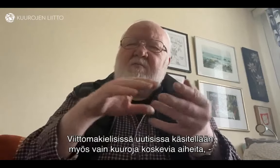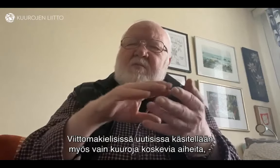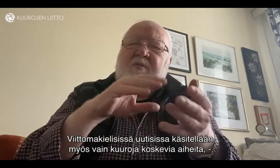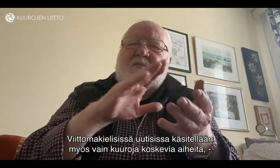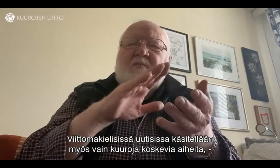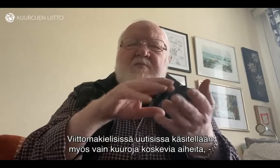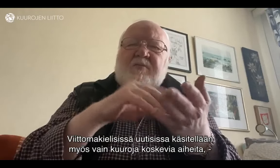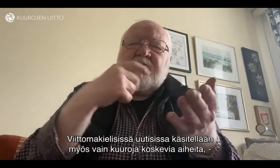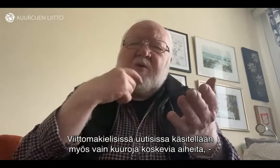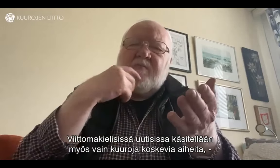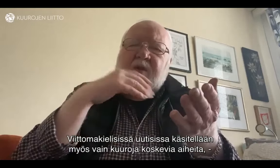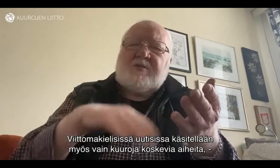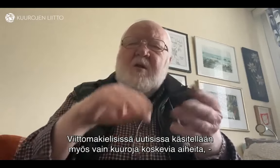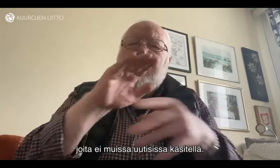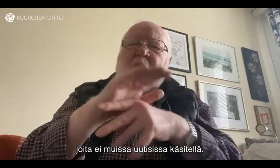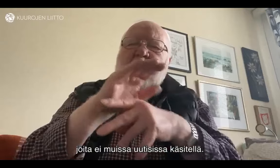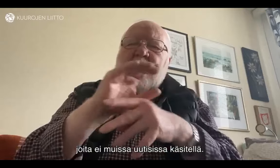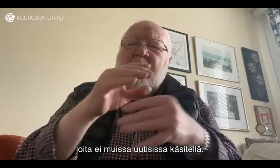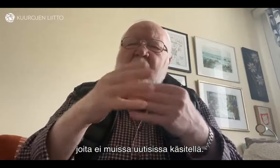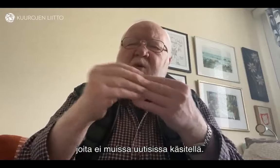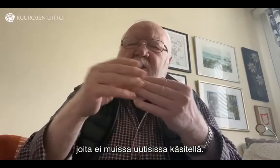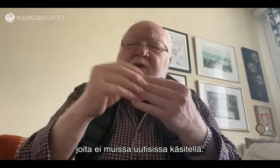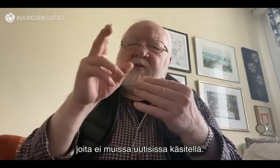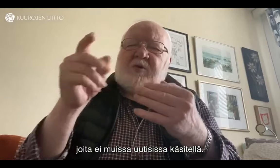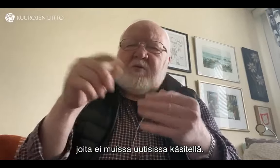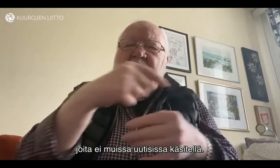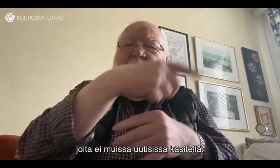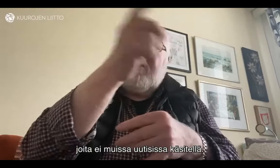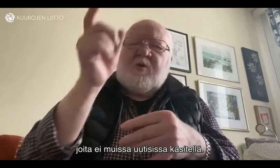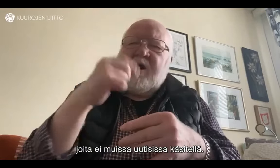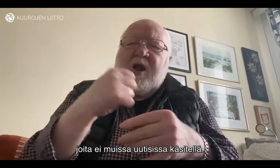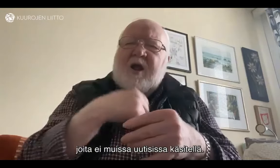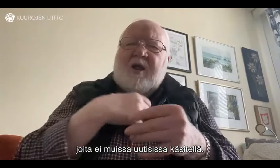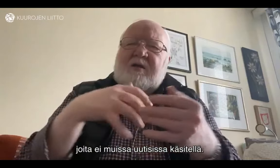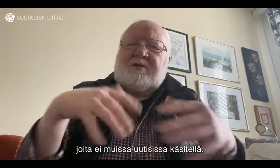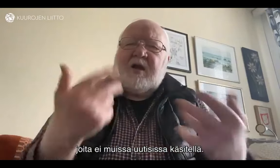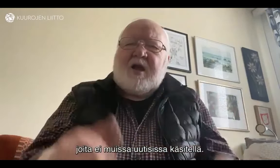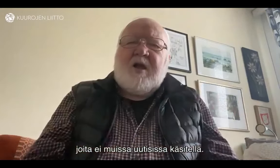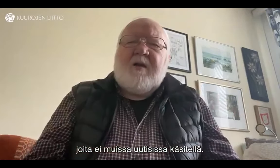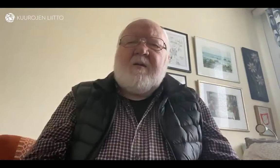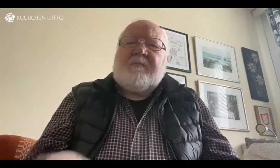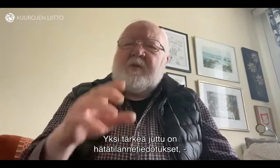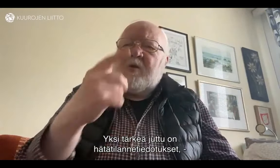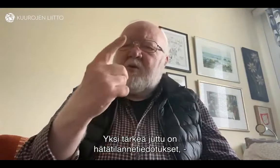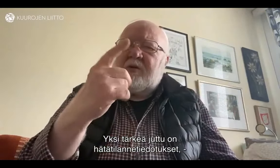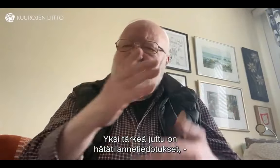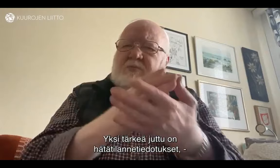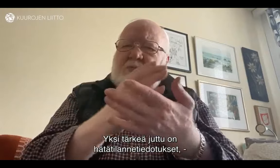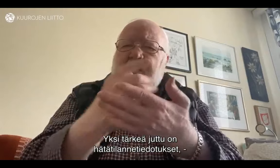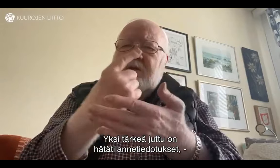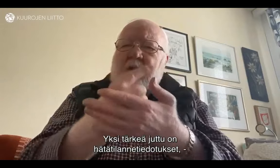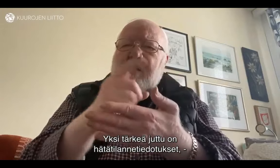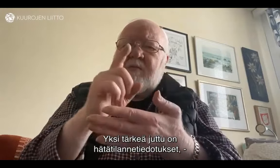Viittomakielisissä uutisissa käsitellään myös vain kuuroja koskevia aiheita, joita ei muissa uutisissa käsitellä.